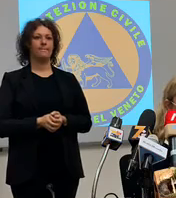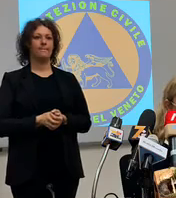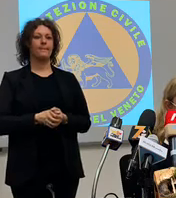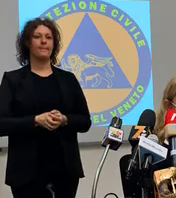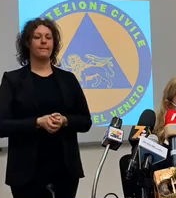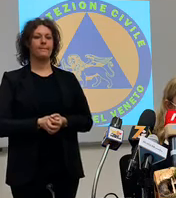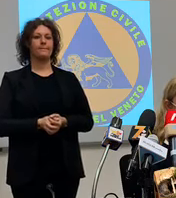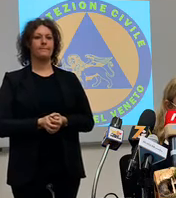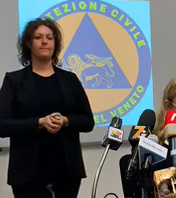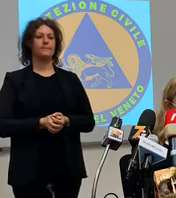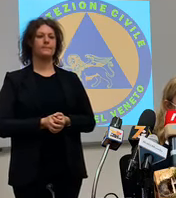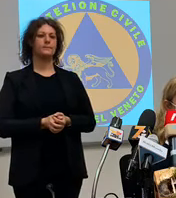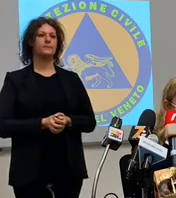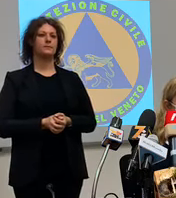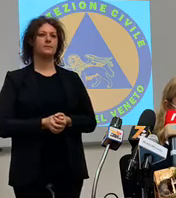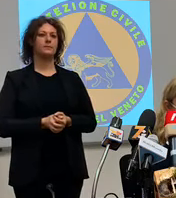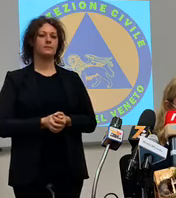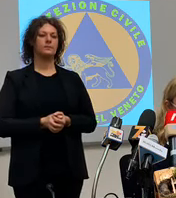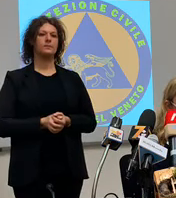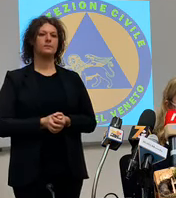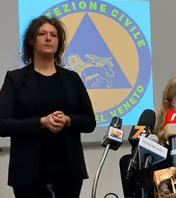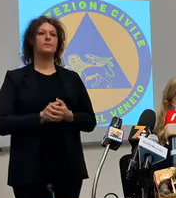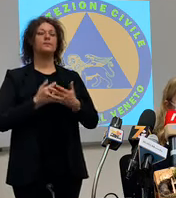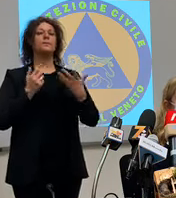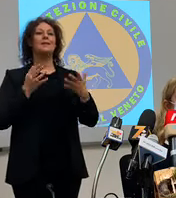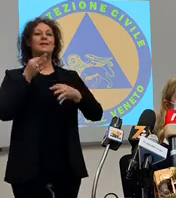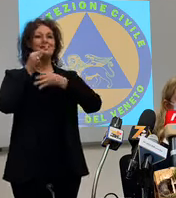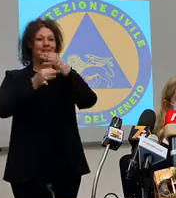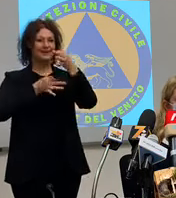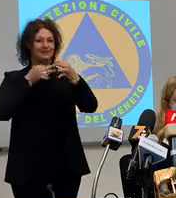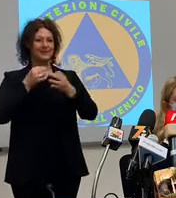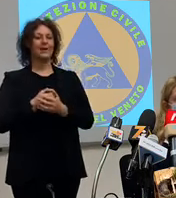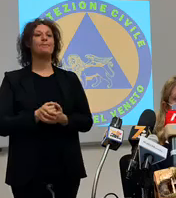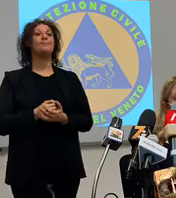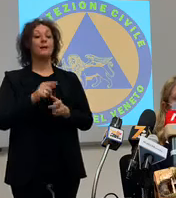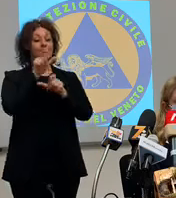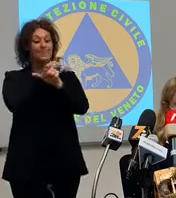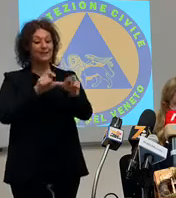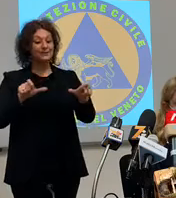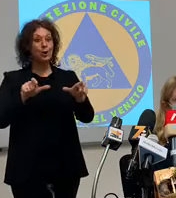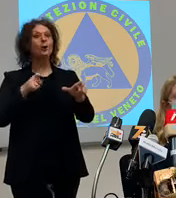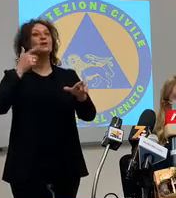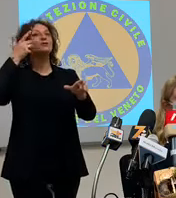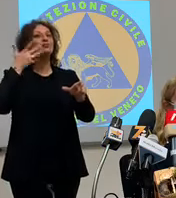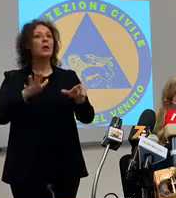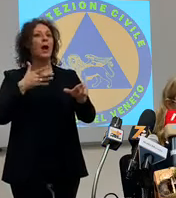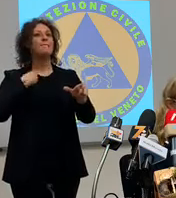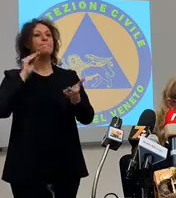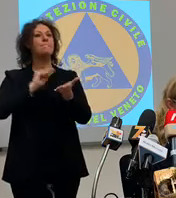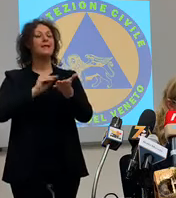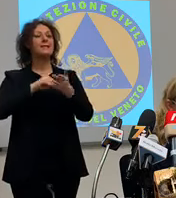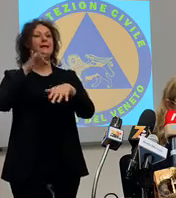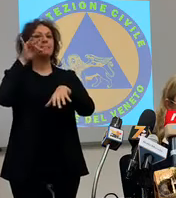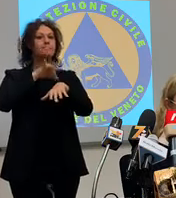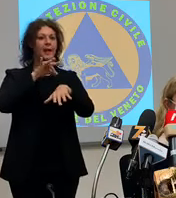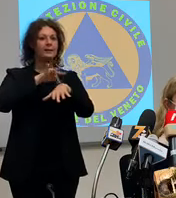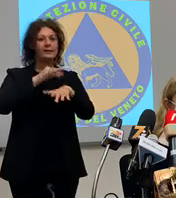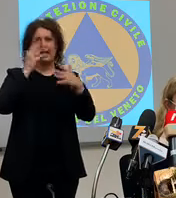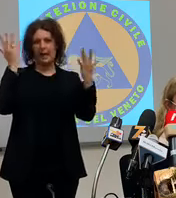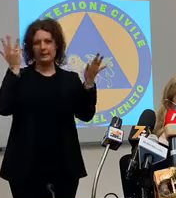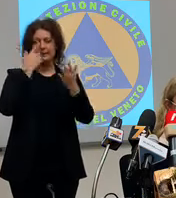quindi diciamo che tutti quelli che avevano già una patologia di base che fosse il